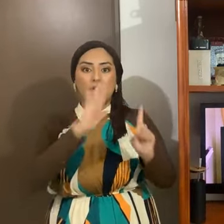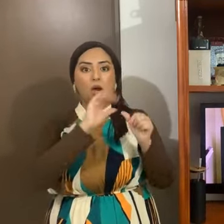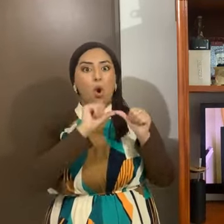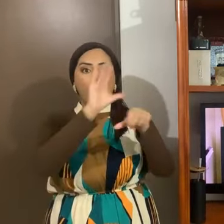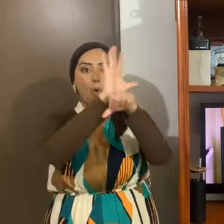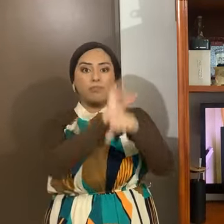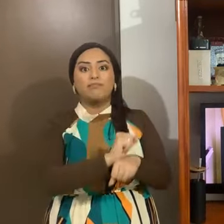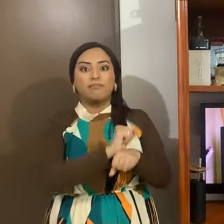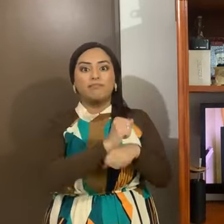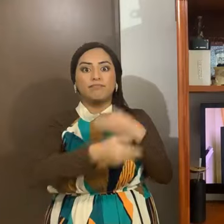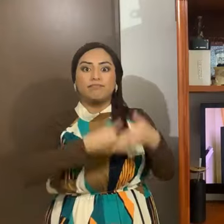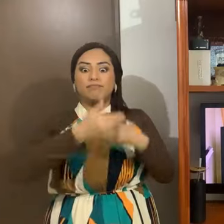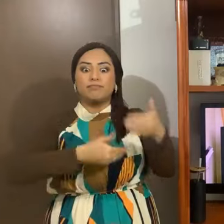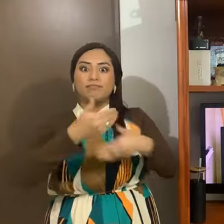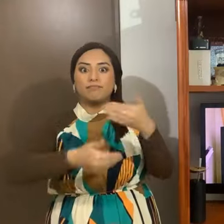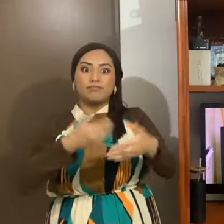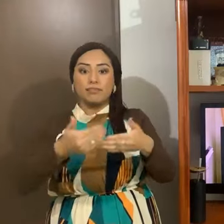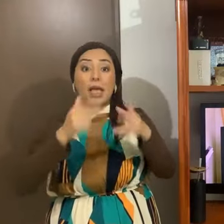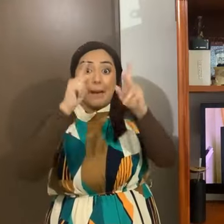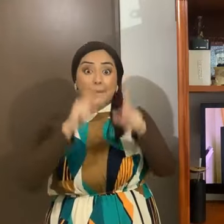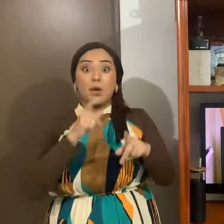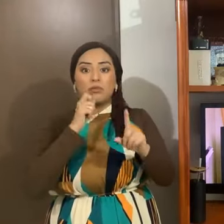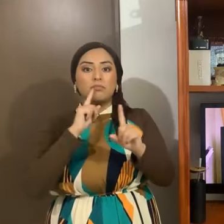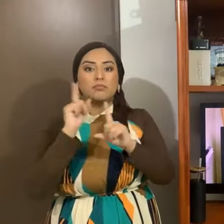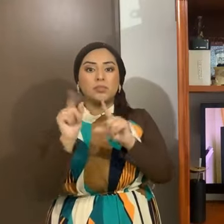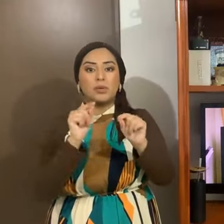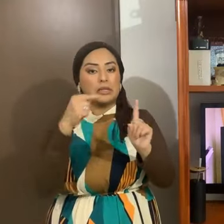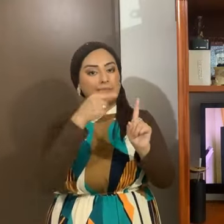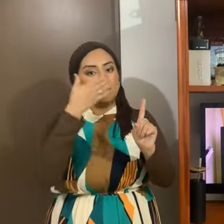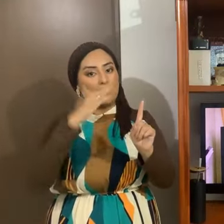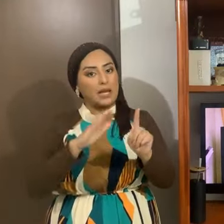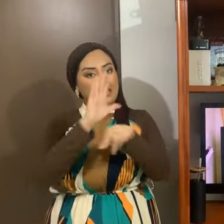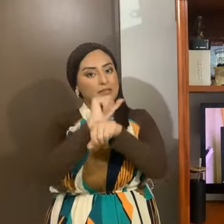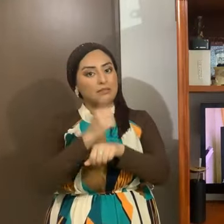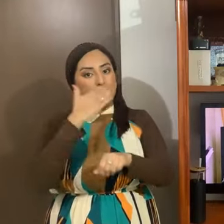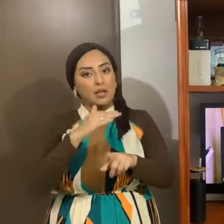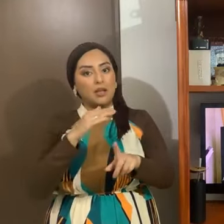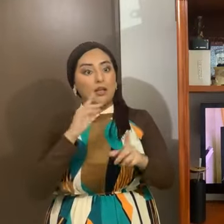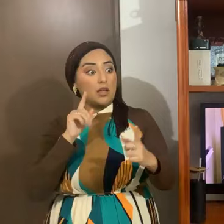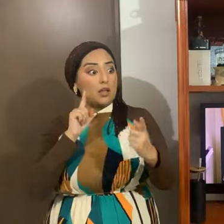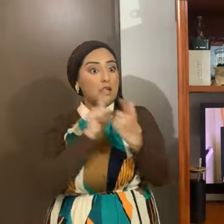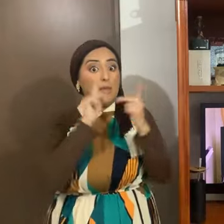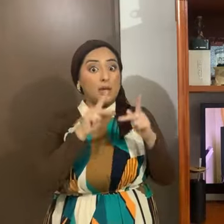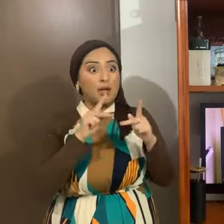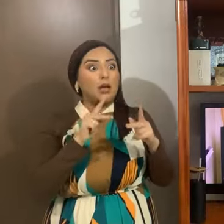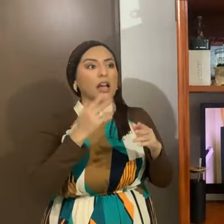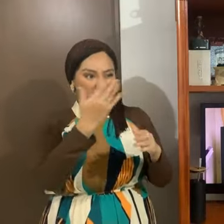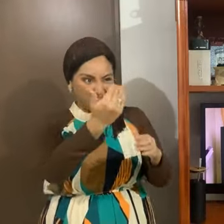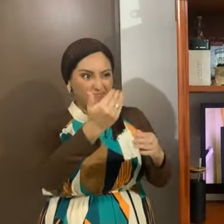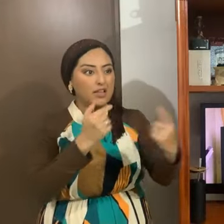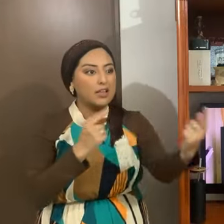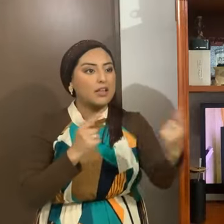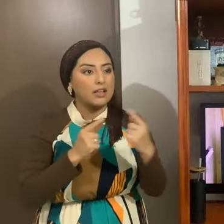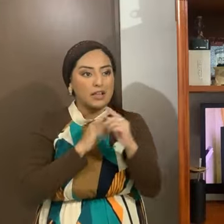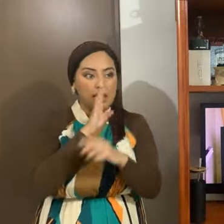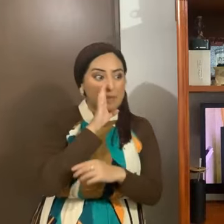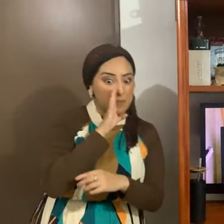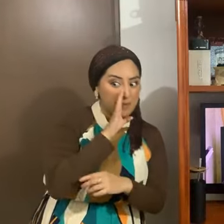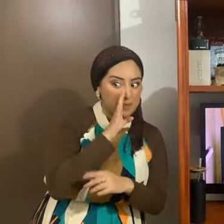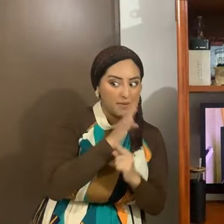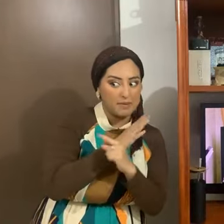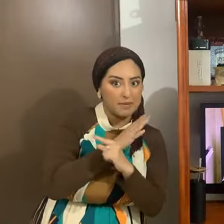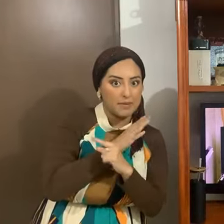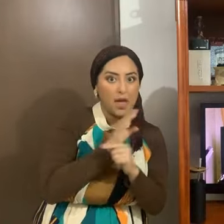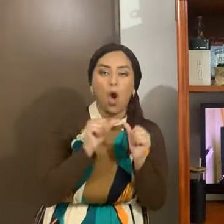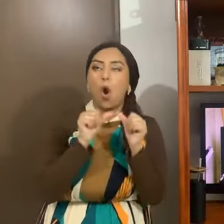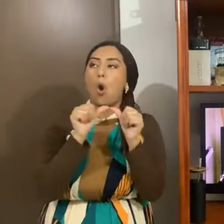desarrolló ese hábito. Quien es chismoso tiene un mal hábito y entonces en cuanto se encuentra con los amigos, con las compañías,